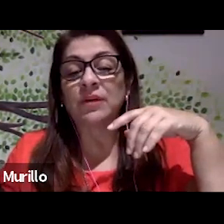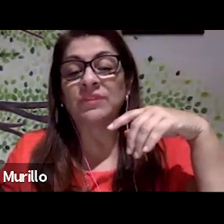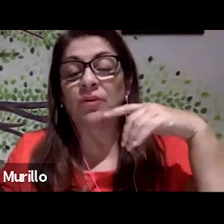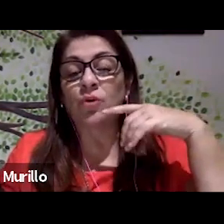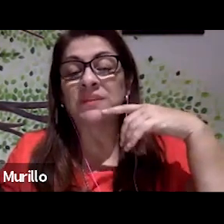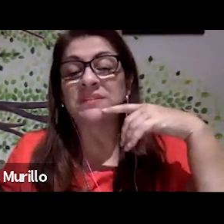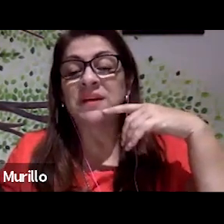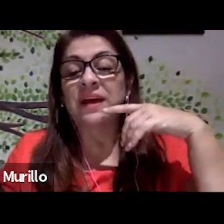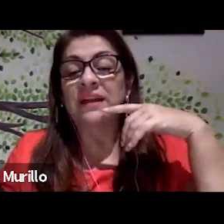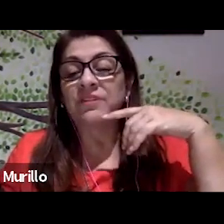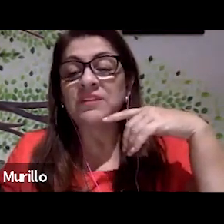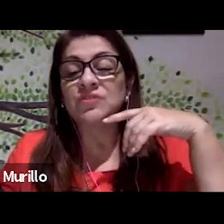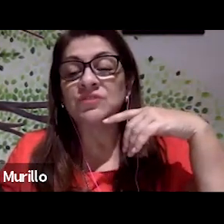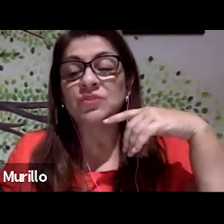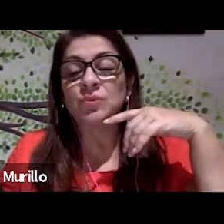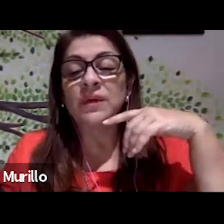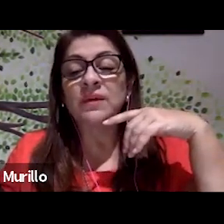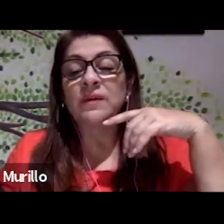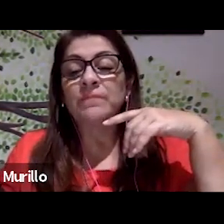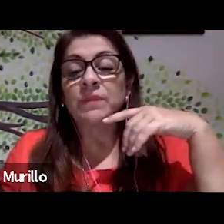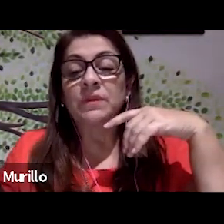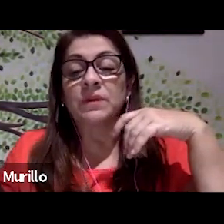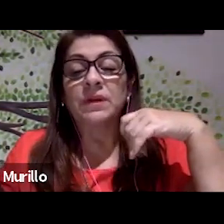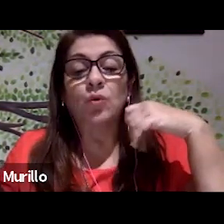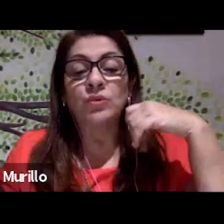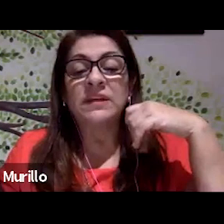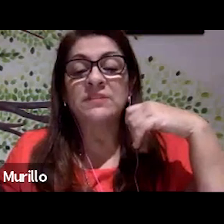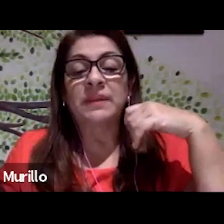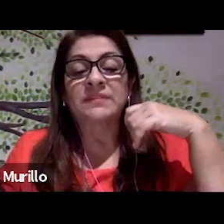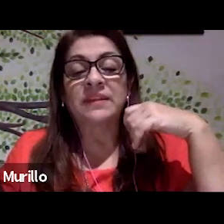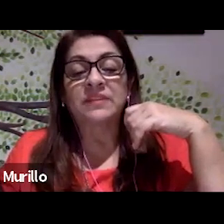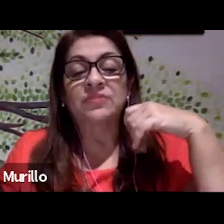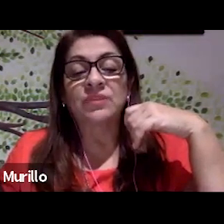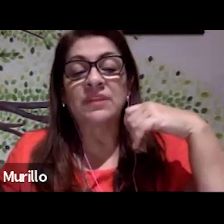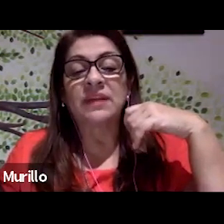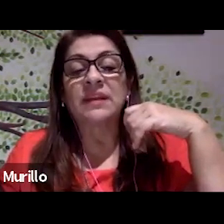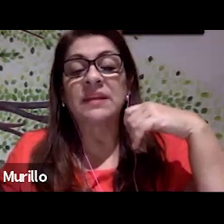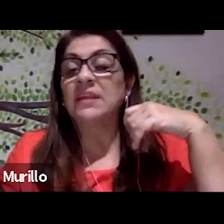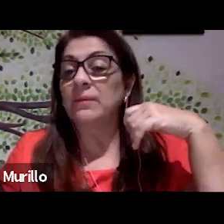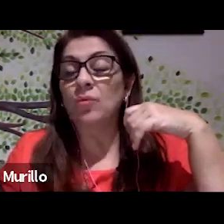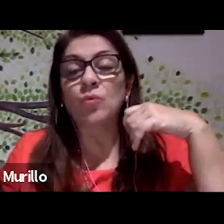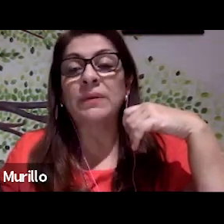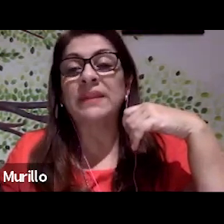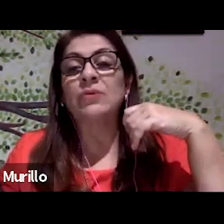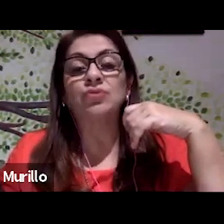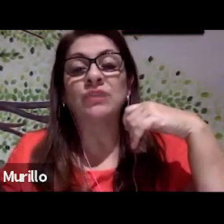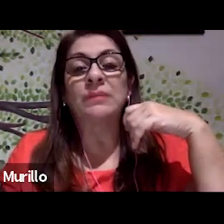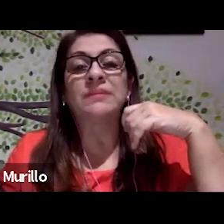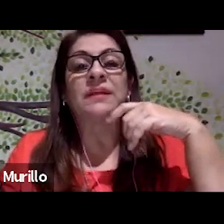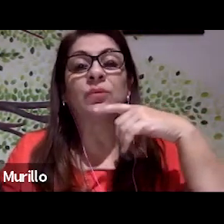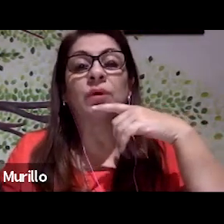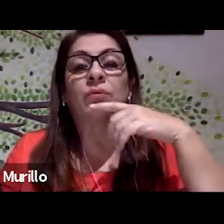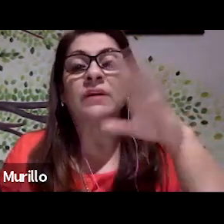jóvenes conectados y las jóvenes a las redes son sin duda únicas para Esta generación digital y de un manejo